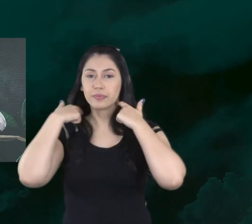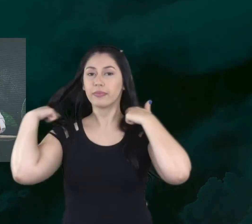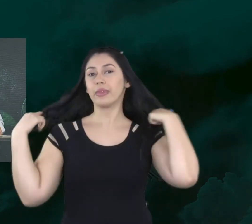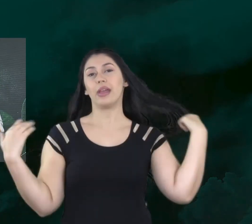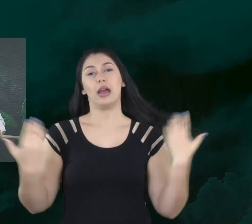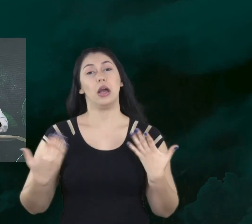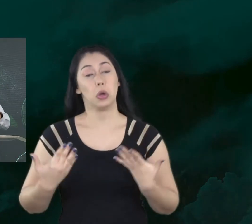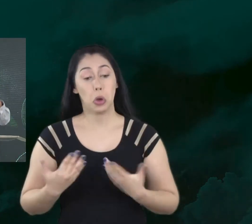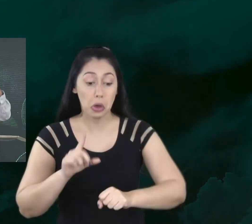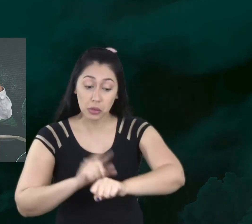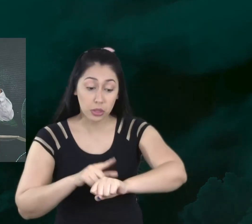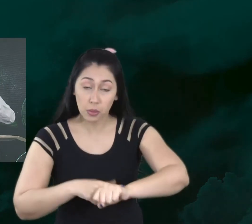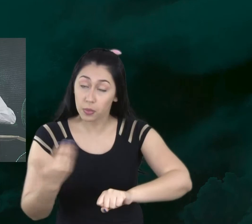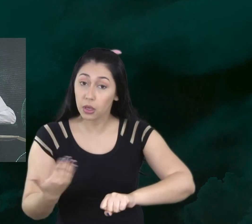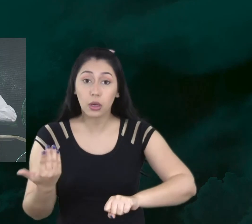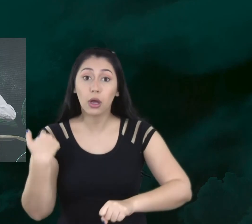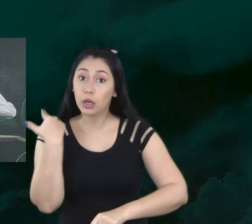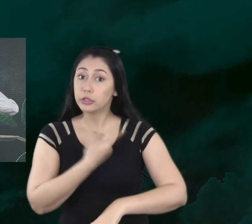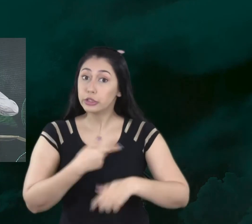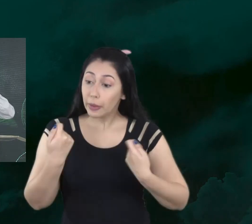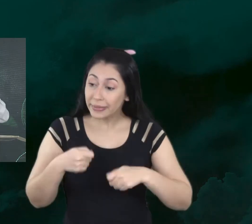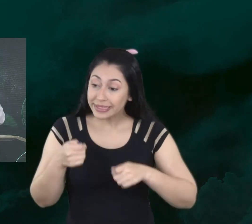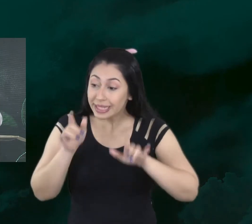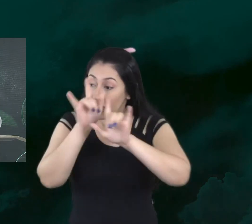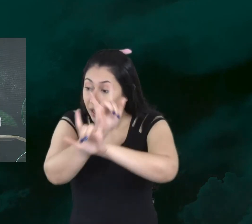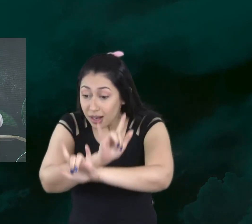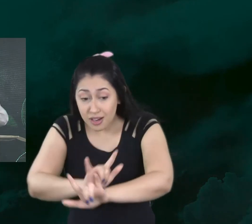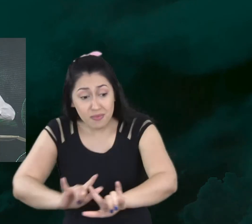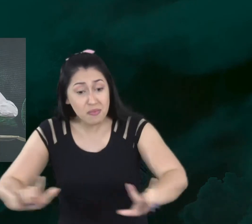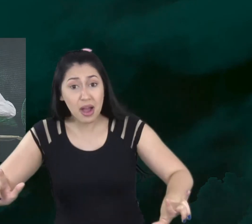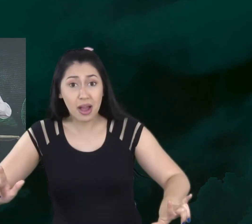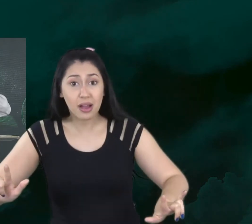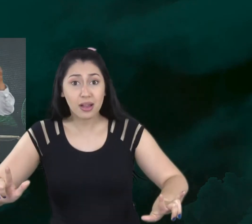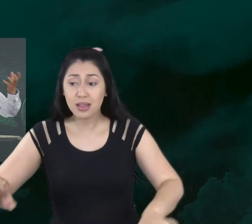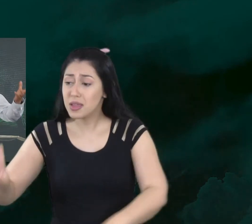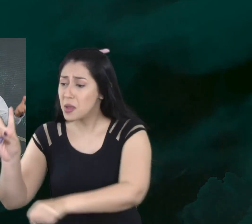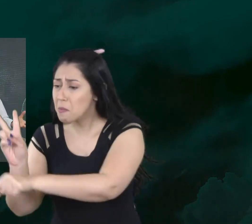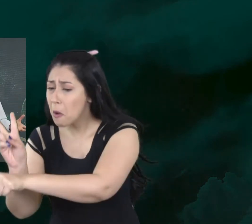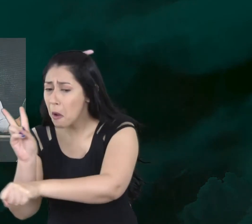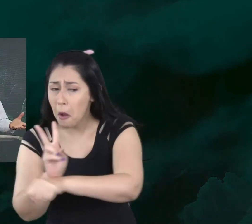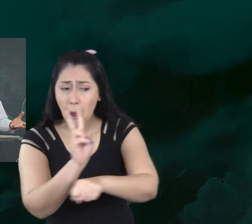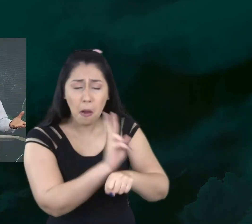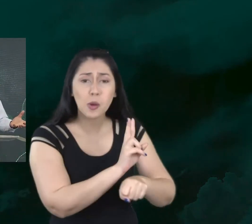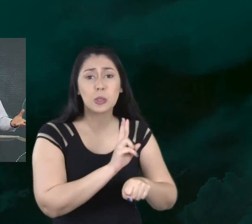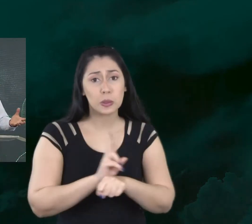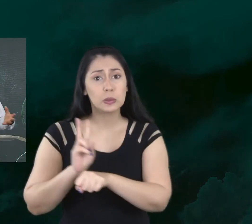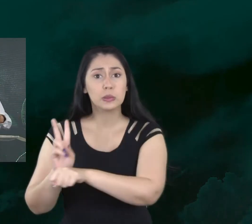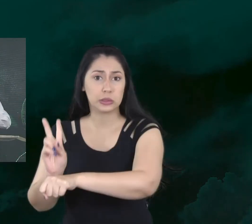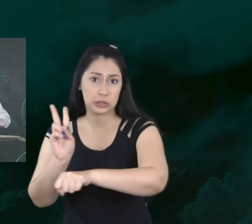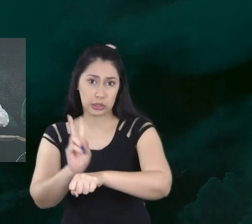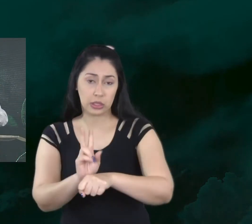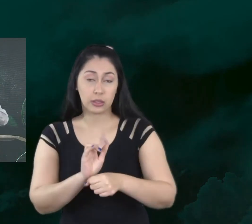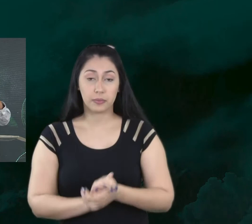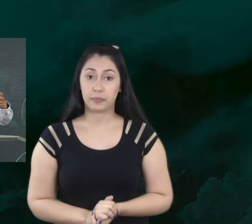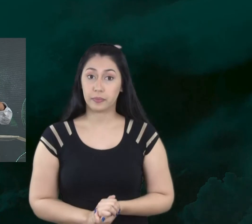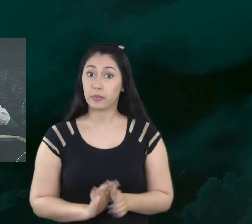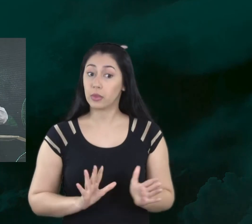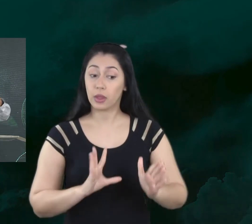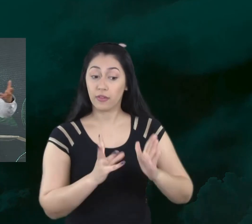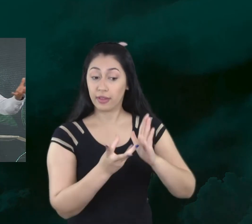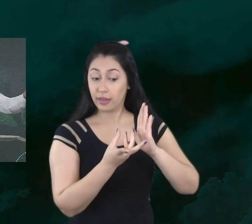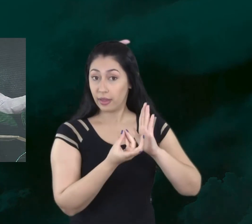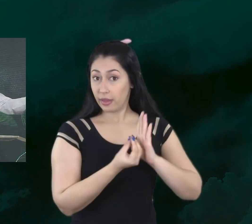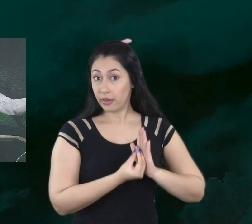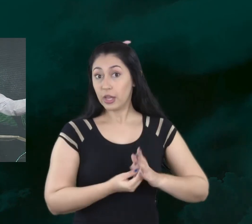chegou a hora de nós amarmos, nós gerarmos filhos e cuidarmos desses filhos. Agora, a vida da igreja